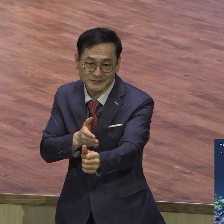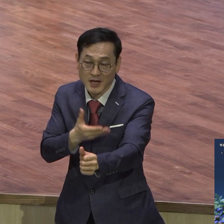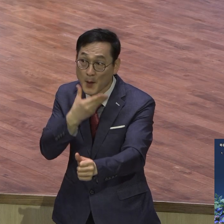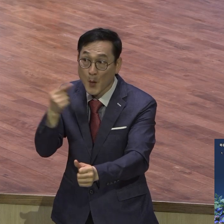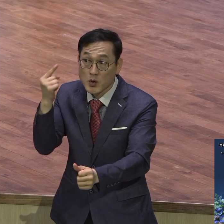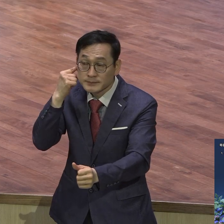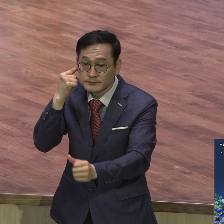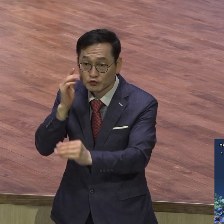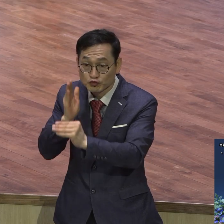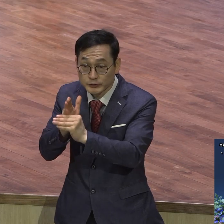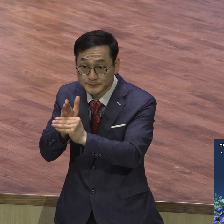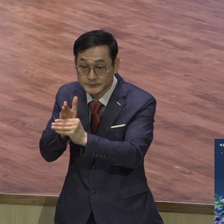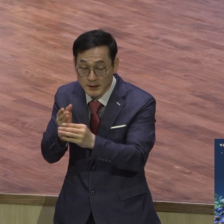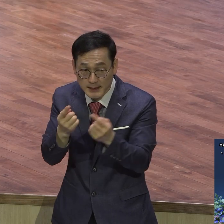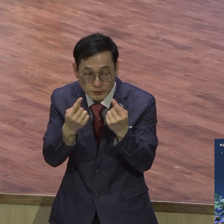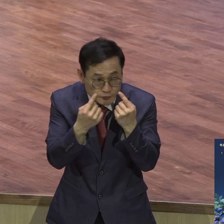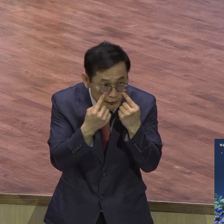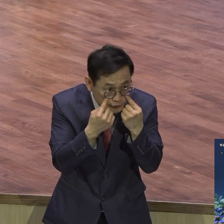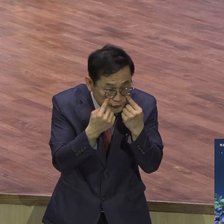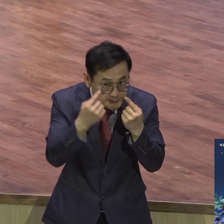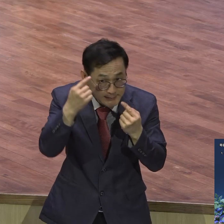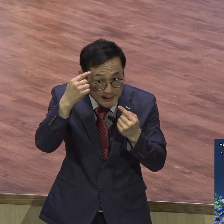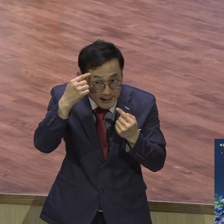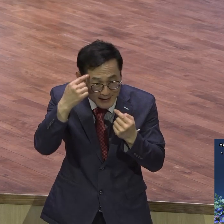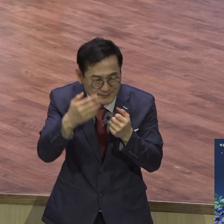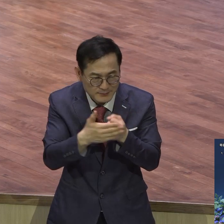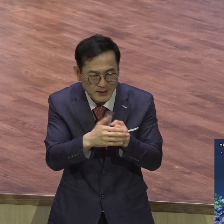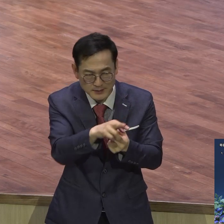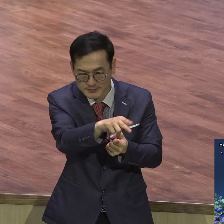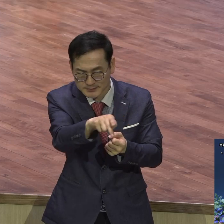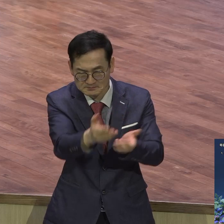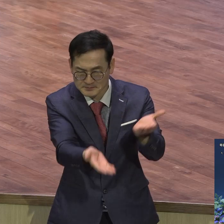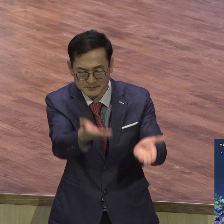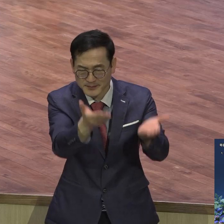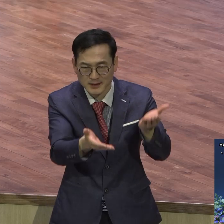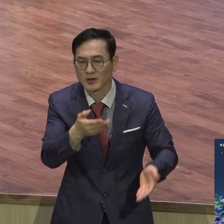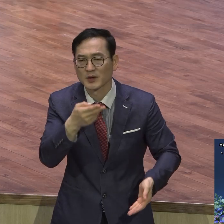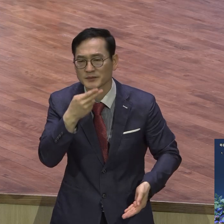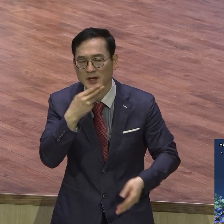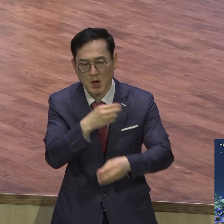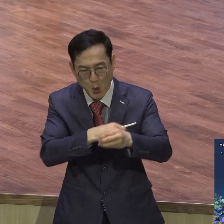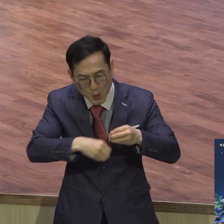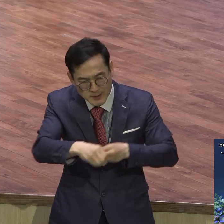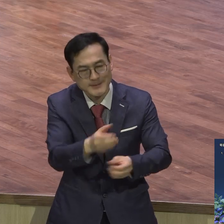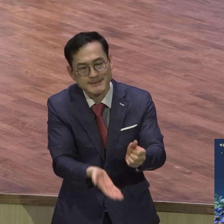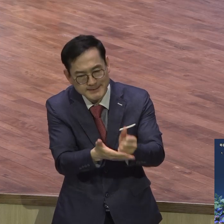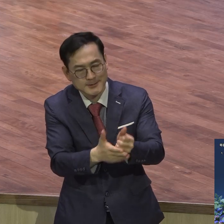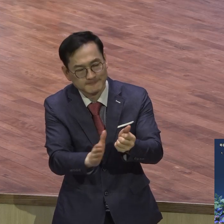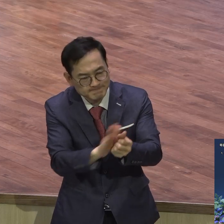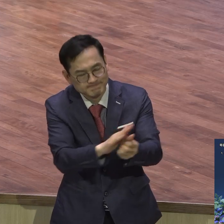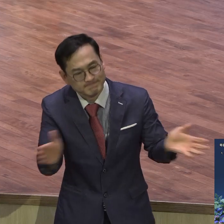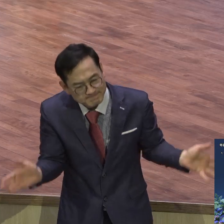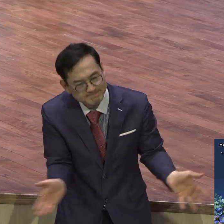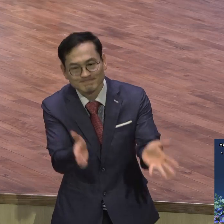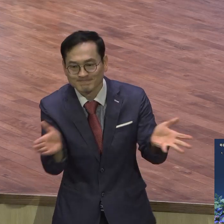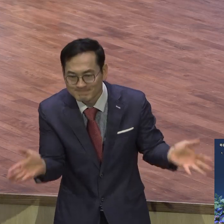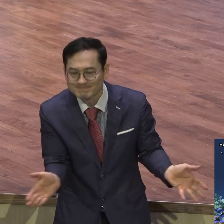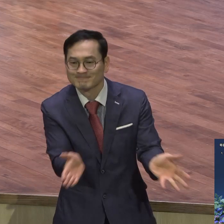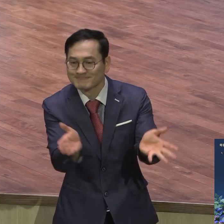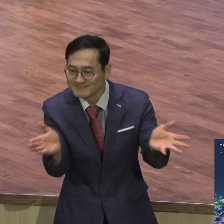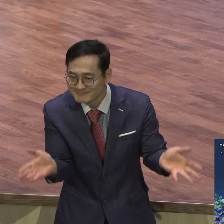관계점에서 바라보기 때문에 비판이 아니에요 비판이 아니에요 오히려 상대방을 칭찬하고 경리하고 기도해 줍니다